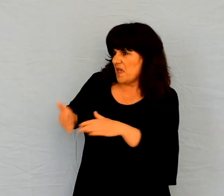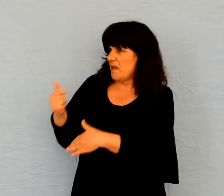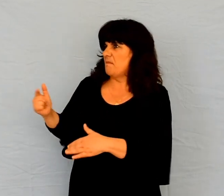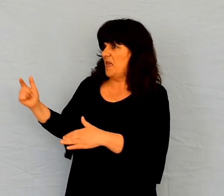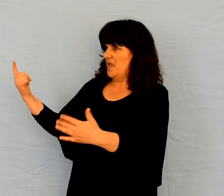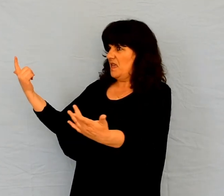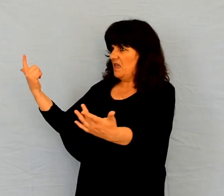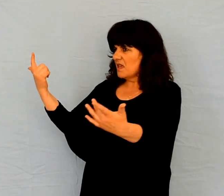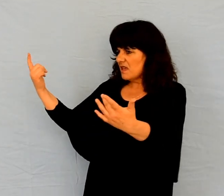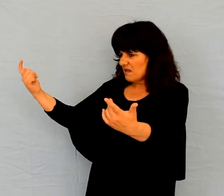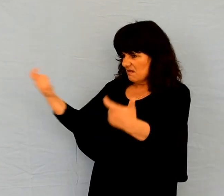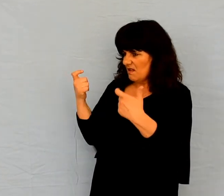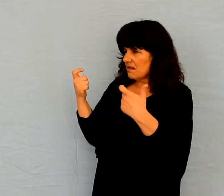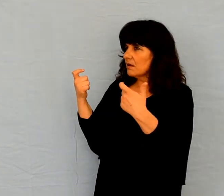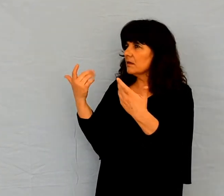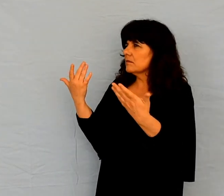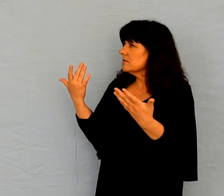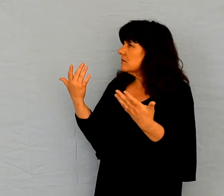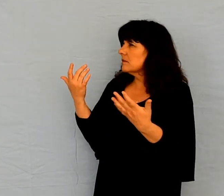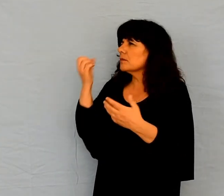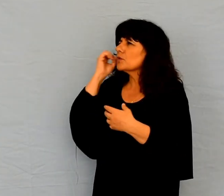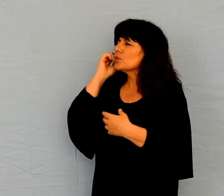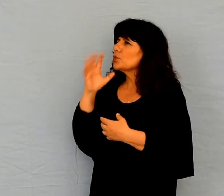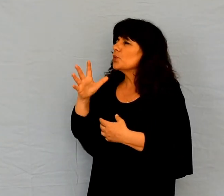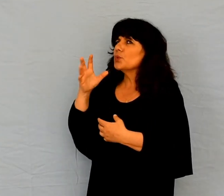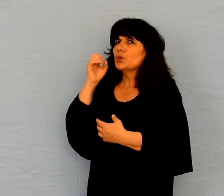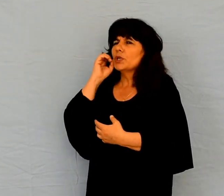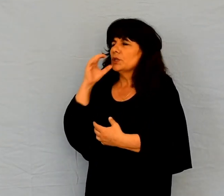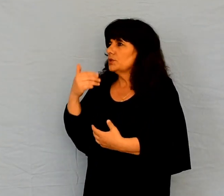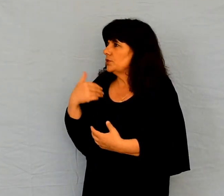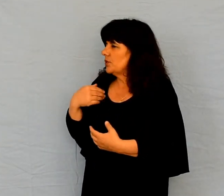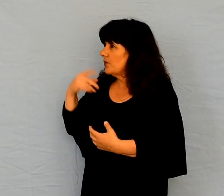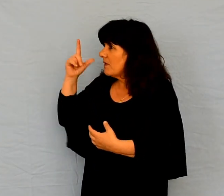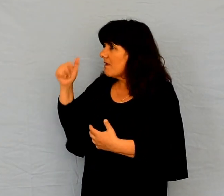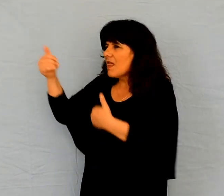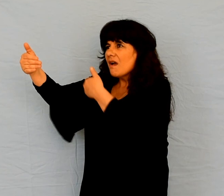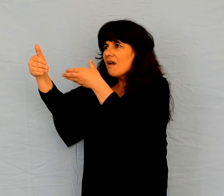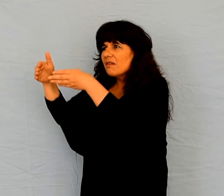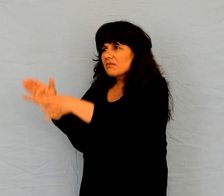jour, j'étais avec vous dans le temple, et vous n'avez pas porté la main sur moi.